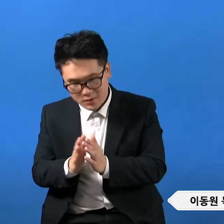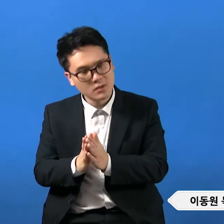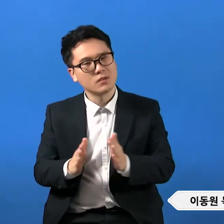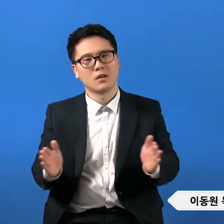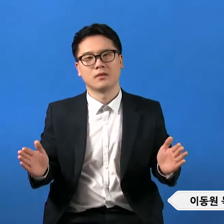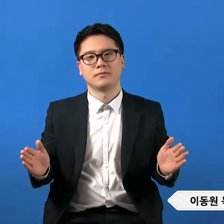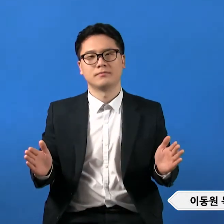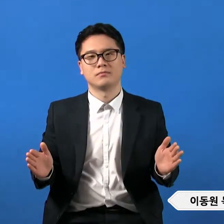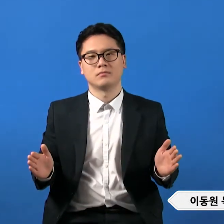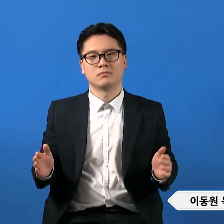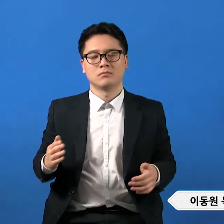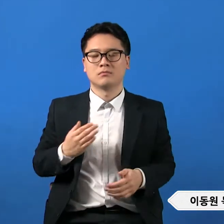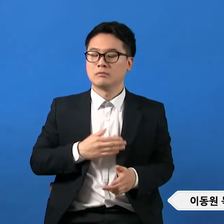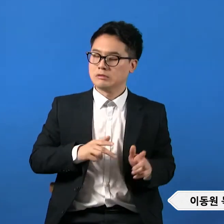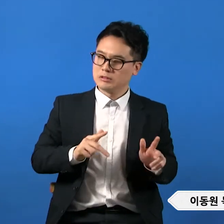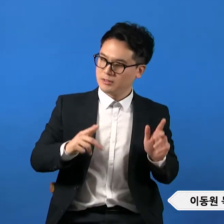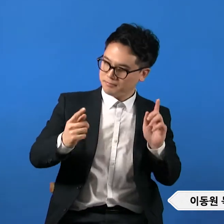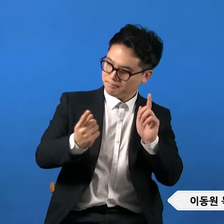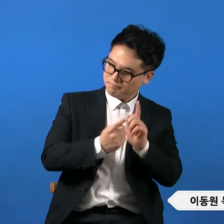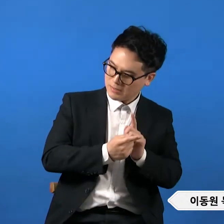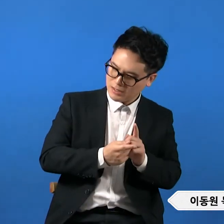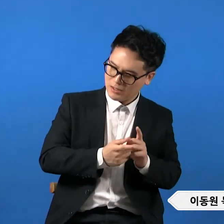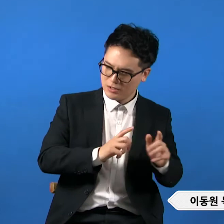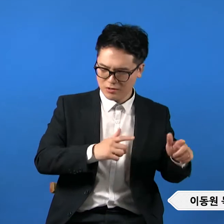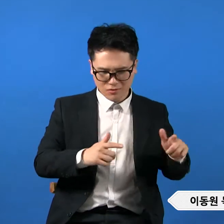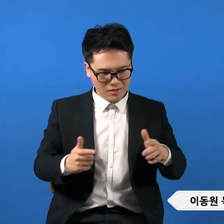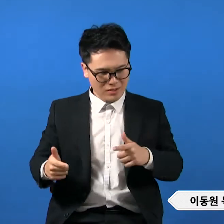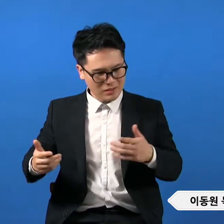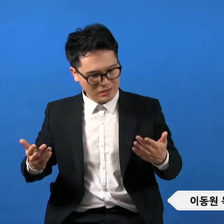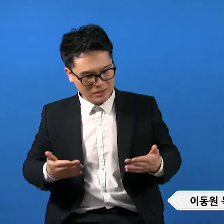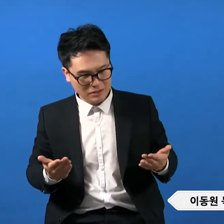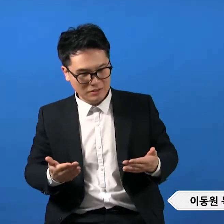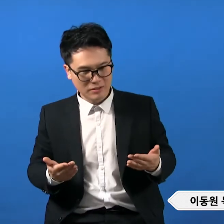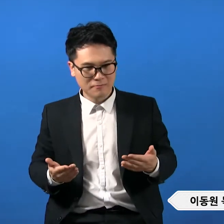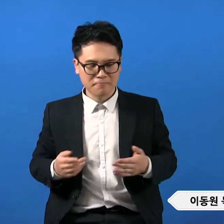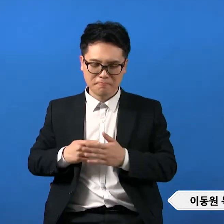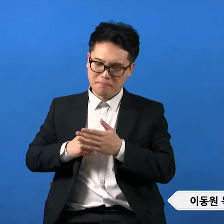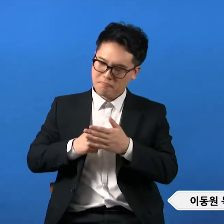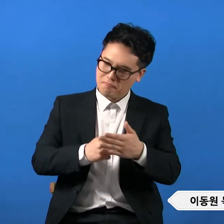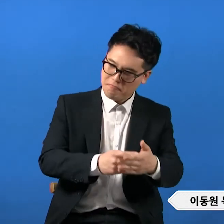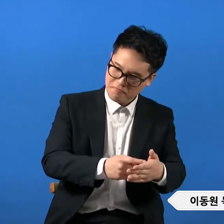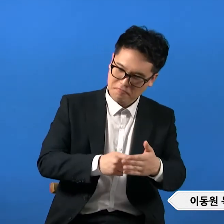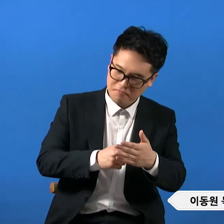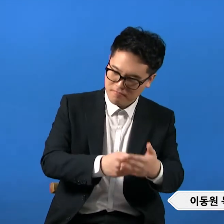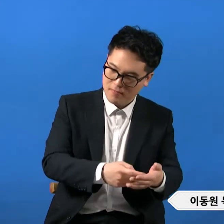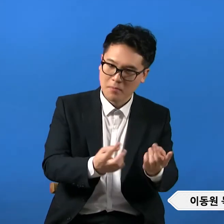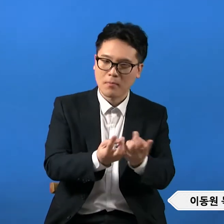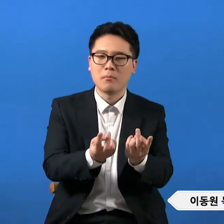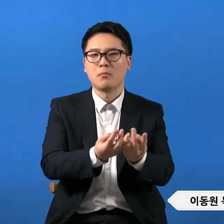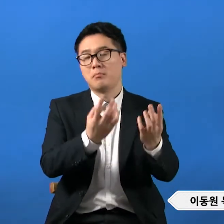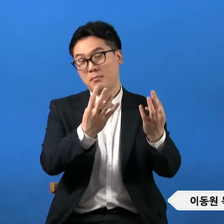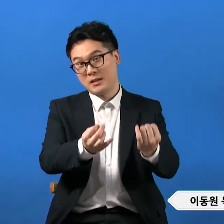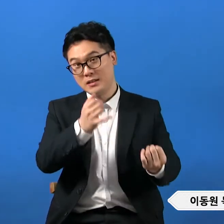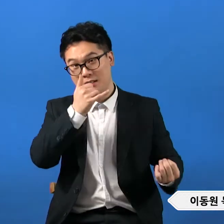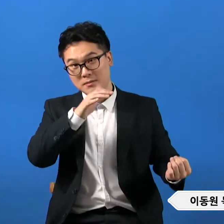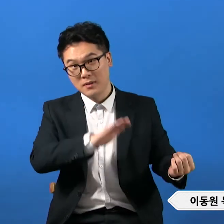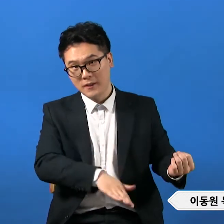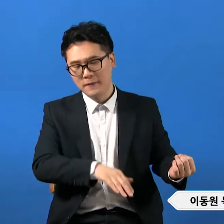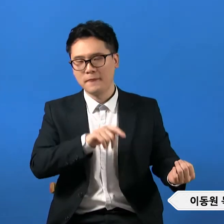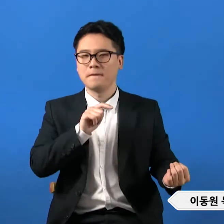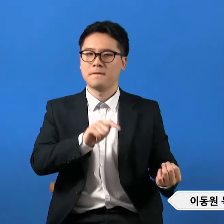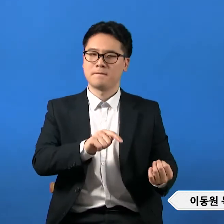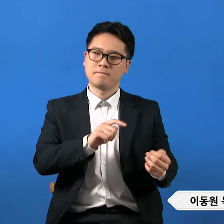시련에 직면할 수 있는 다양한 방법들이 있었겠지만 선지자가 선택한 방법은 기도였습니다.